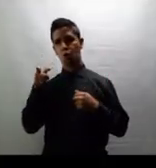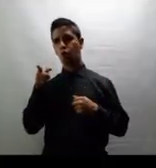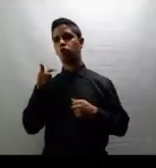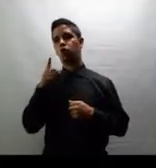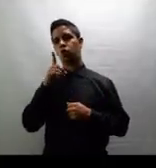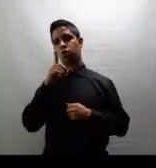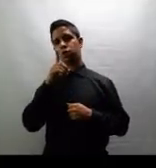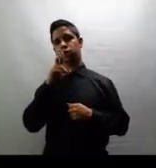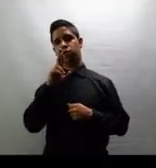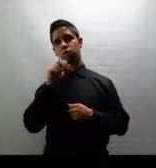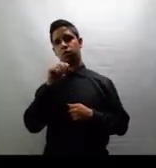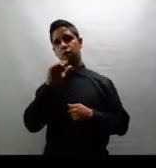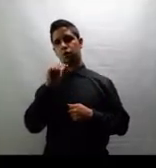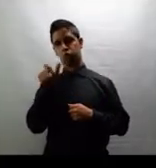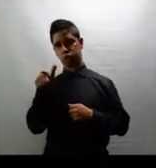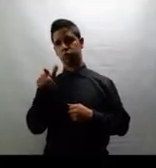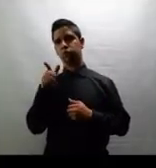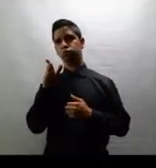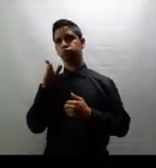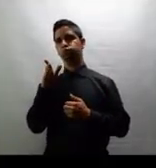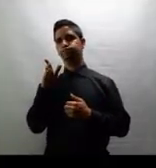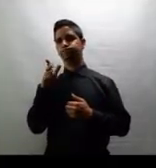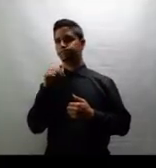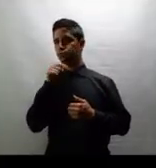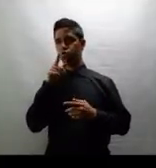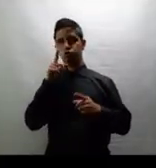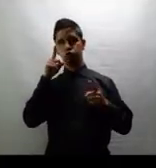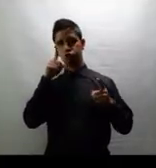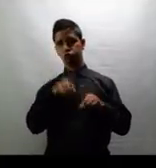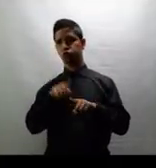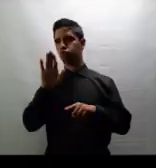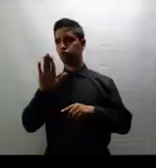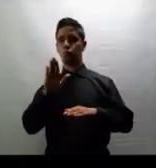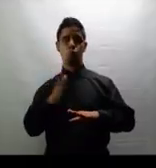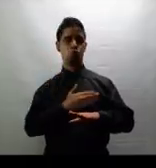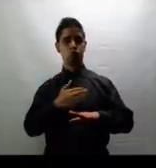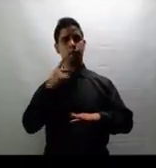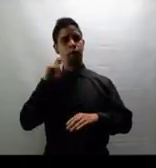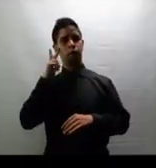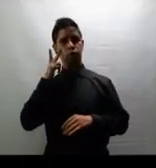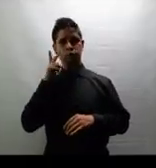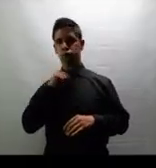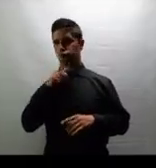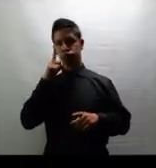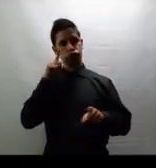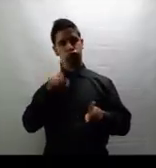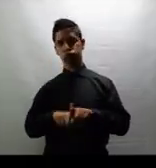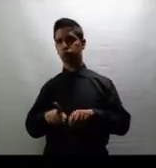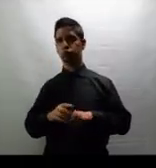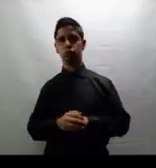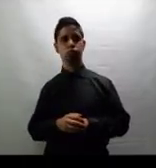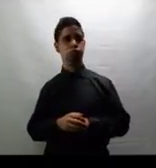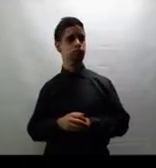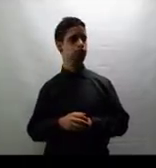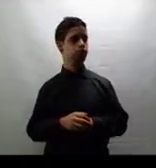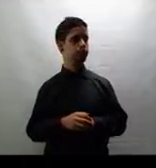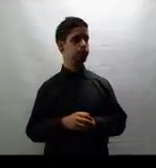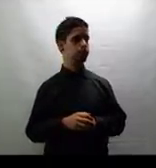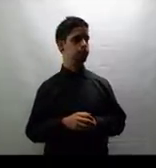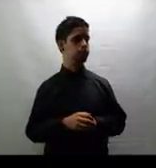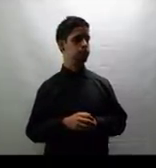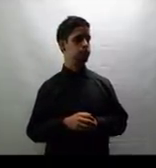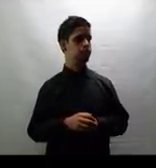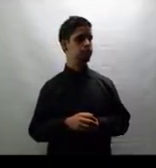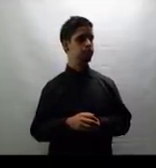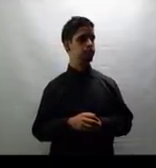robi draco que sí que el este no está de acuerdo con los usuarios de sus canciones bueno pues ahí hay canciones que se sacan o sea que